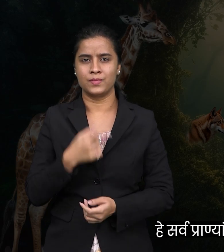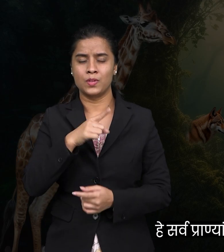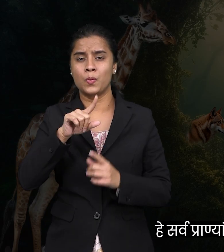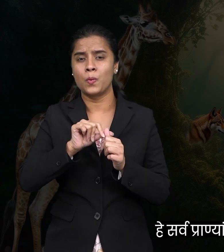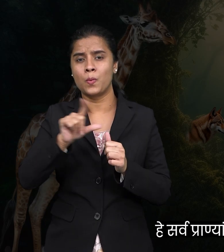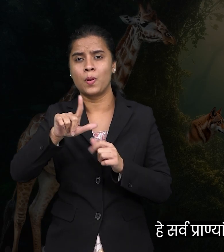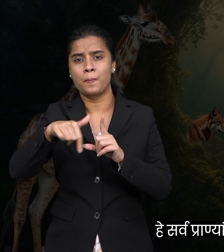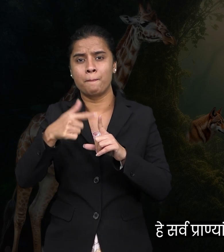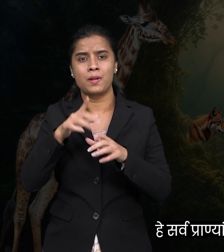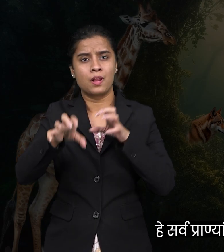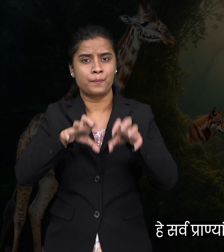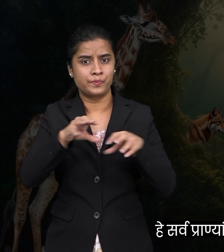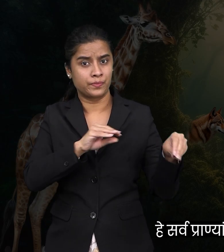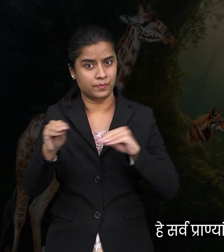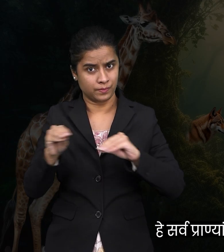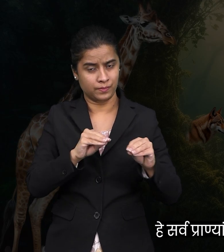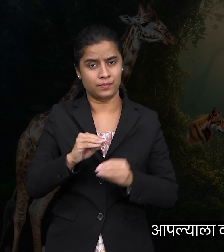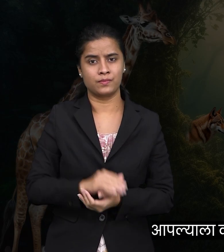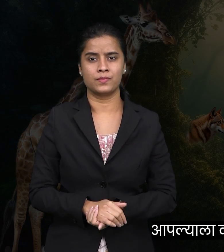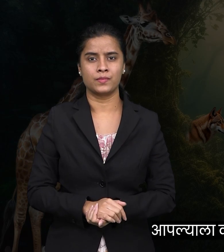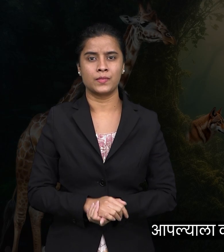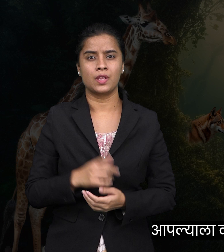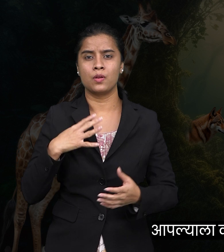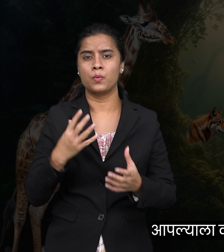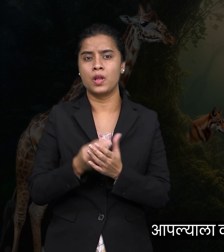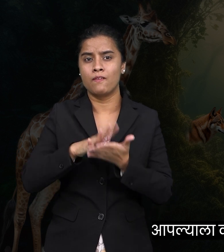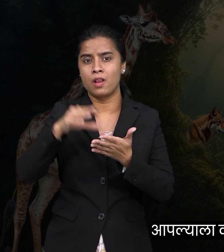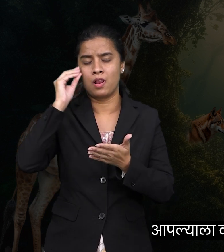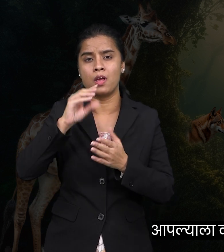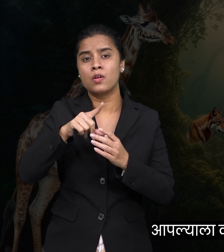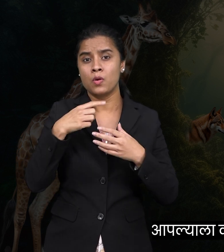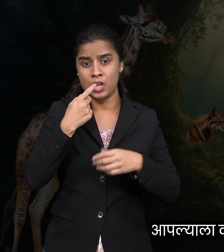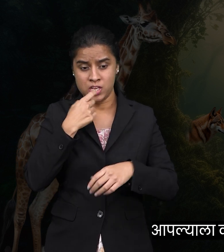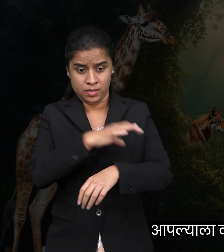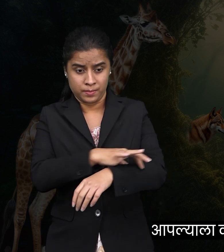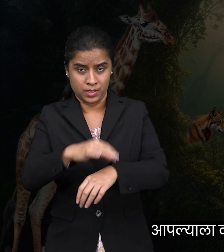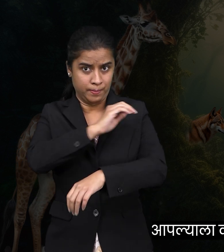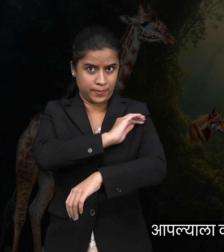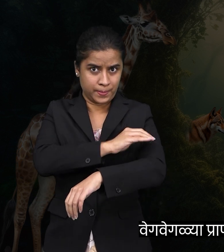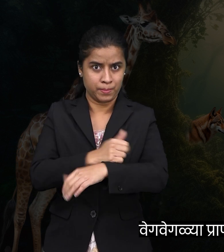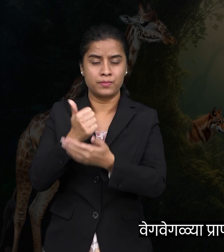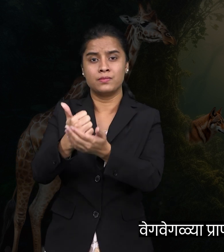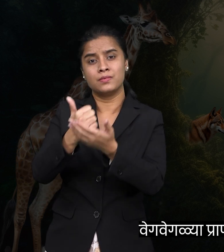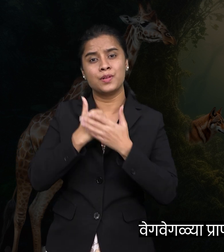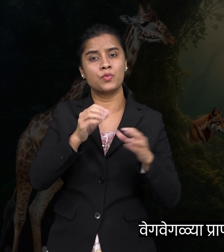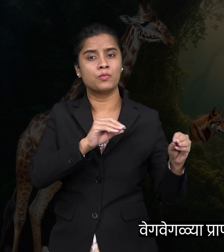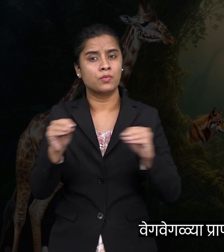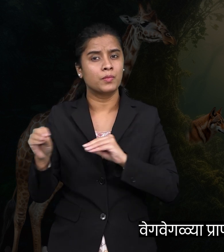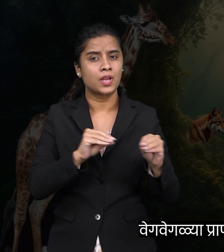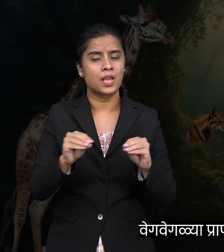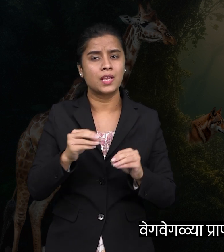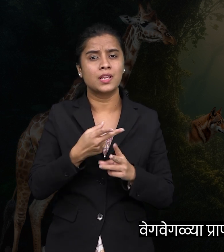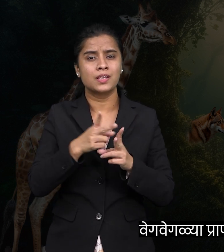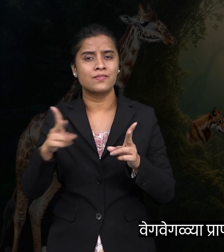हे सर्व प्राण्यांच्या हालचालींबद्दल आहे आणि आपल्याला कळले आहे की हाडे आणि स्नायू वेगवेगळ्या प्राण्यांच्या हालचालीत मदत